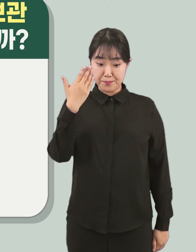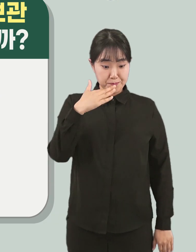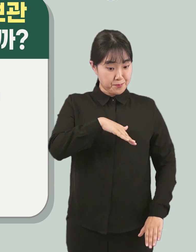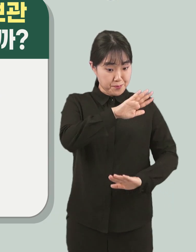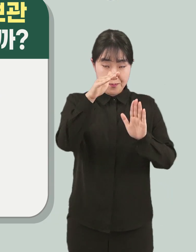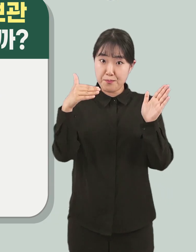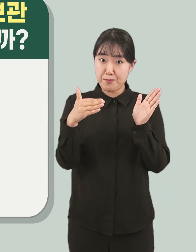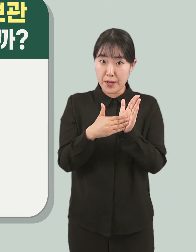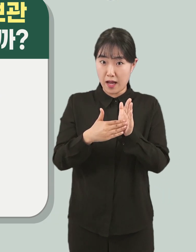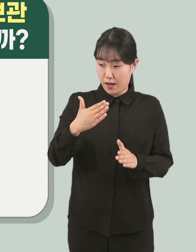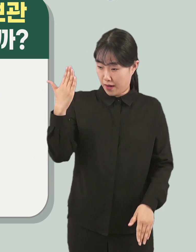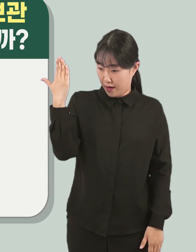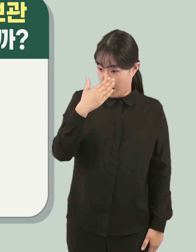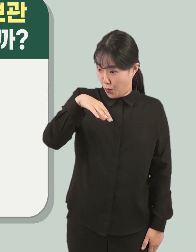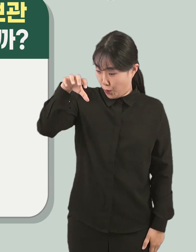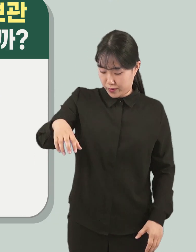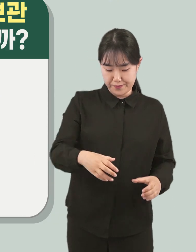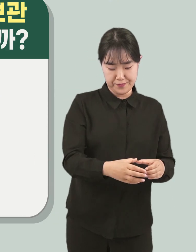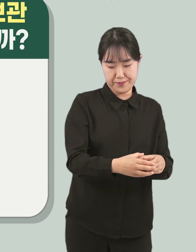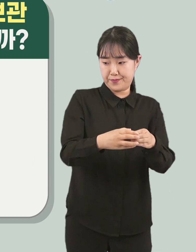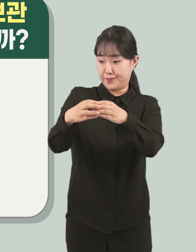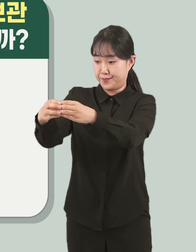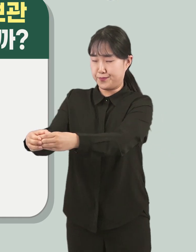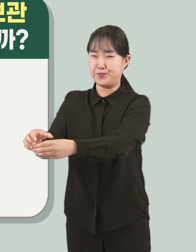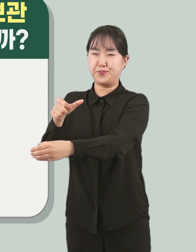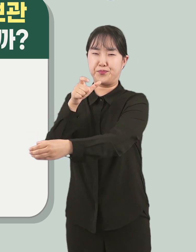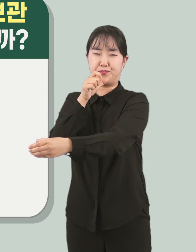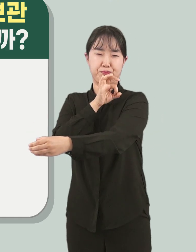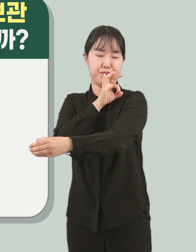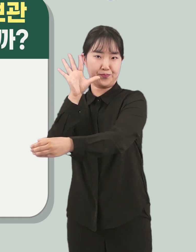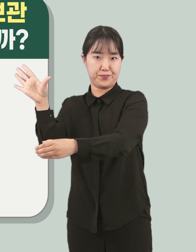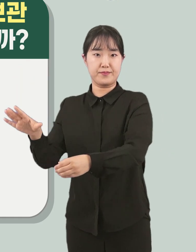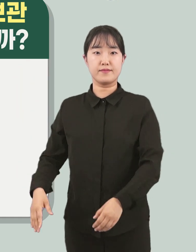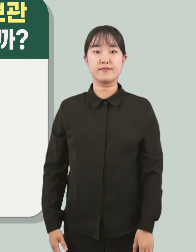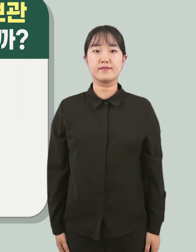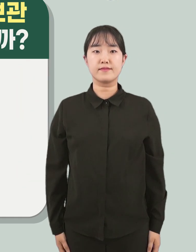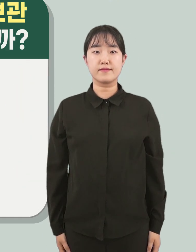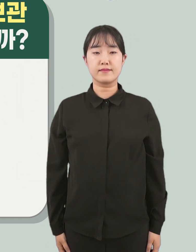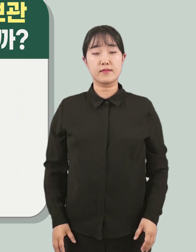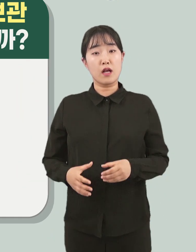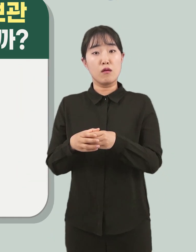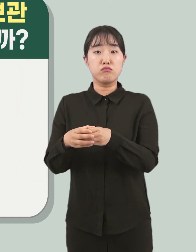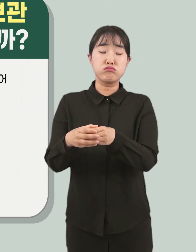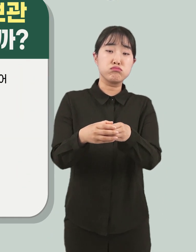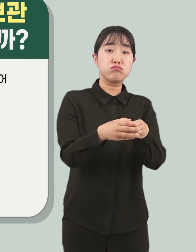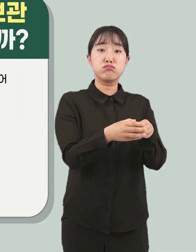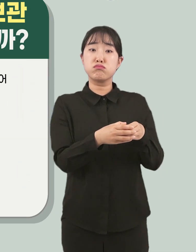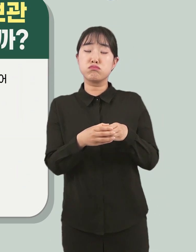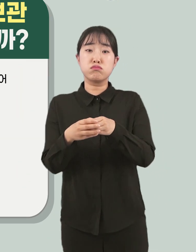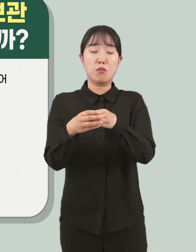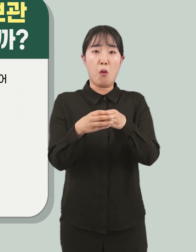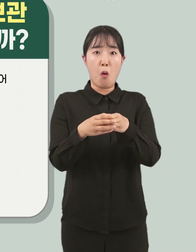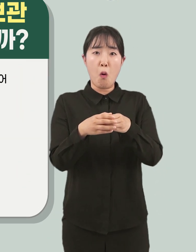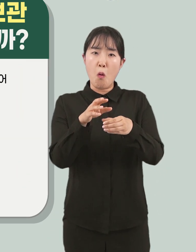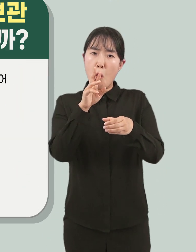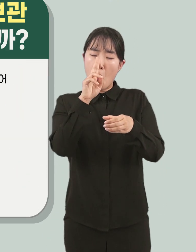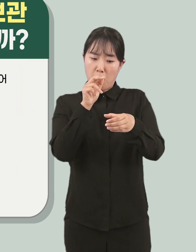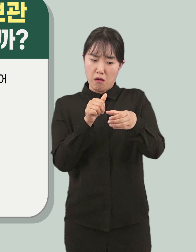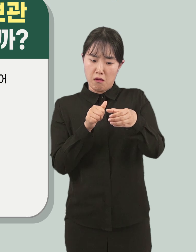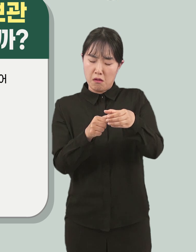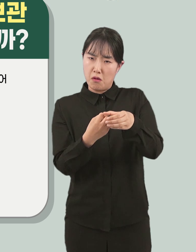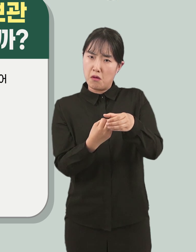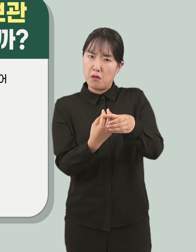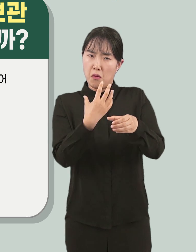보관용 케이스에는 마우스피스, 마스크, 일회용 메쉬를 넣어 보관할 수 있으며 IC 어댑터는